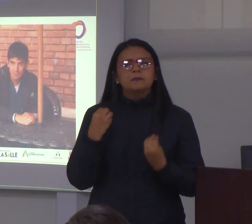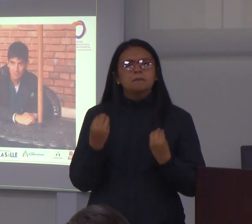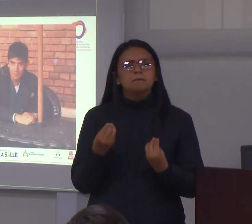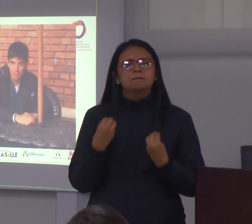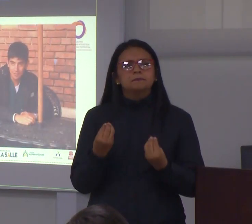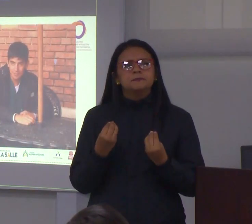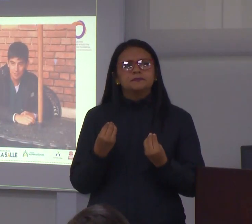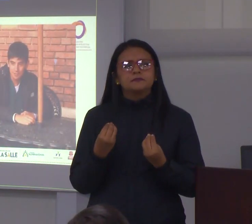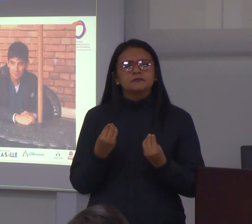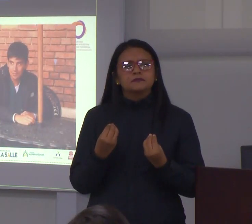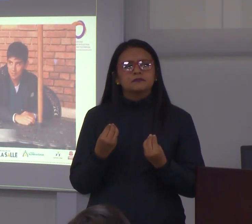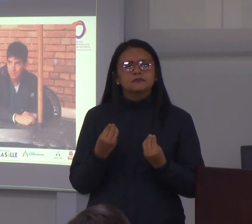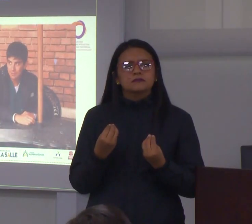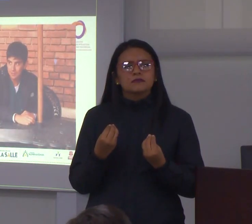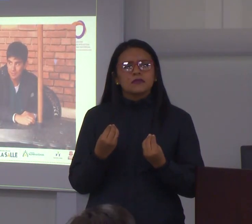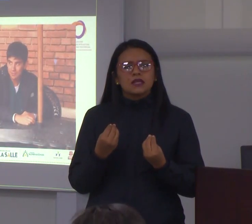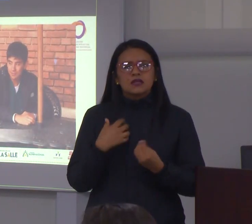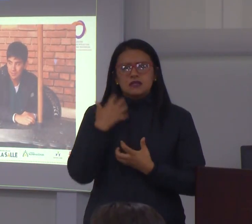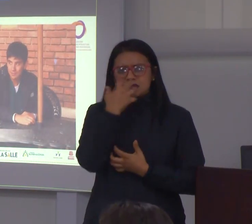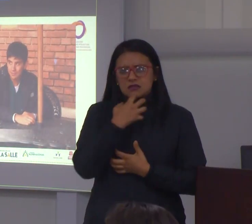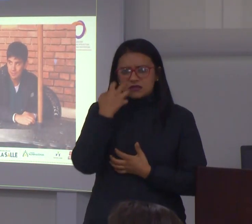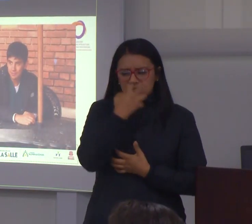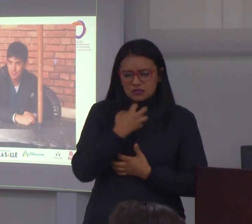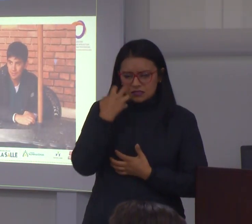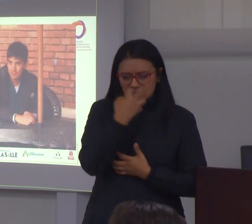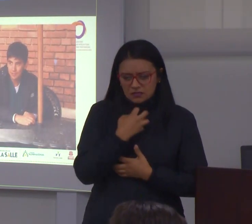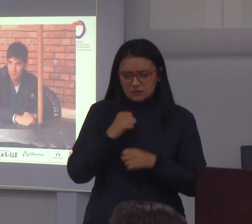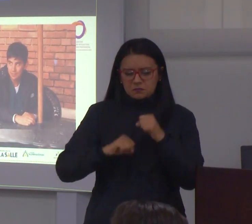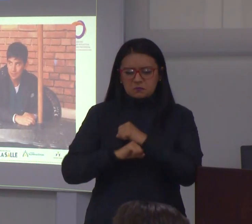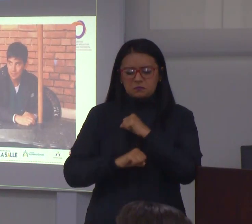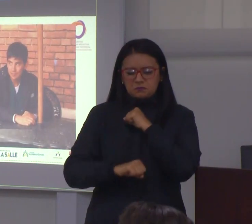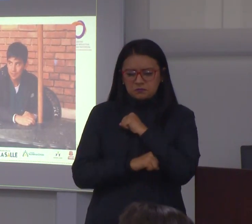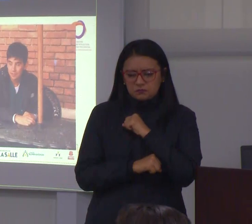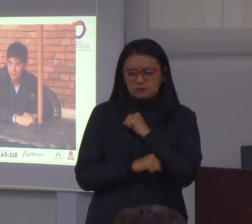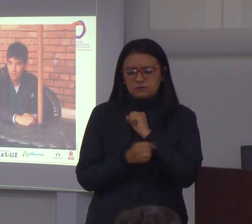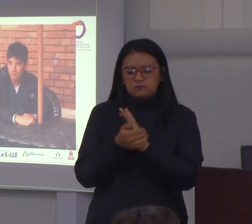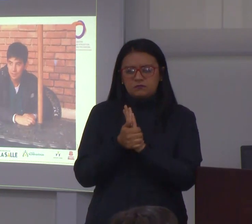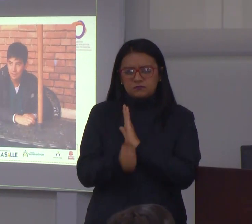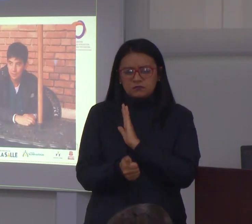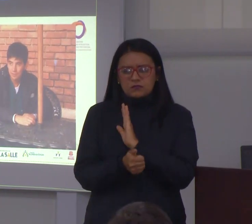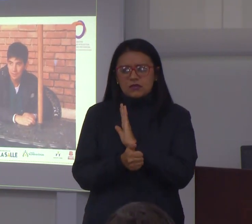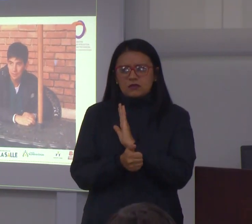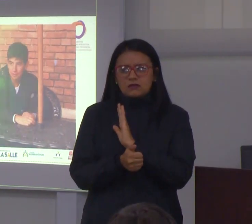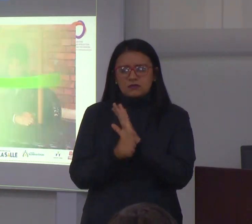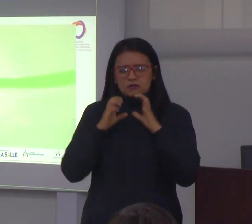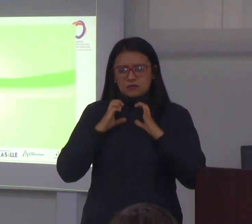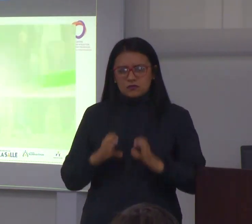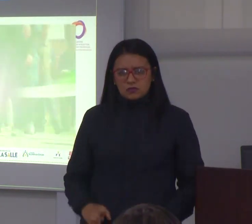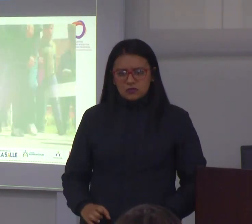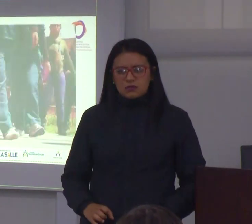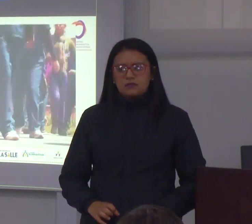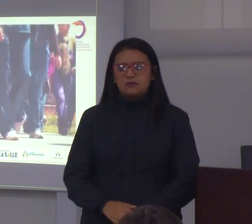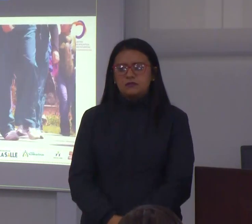calentamientos, tocan fortaleces también el cuerpo.